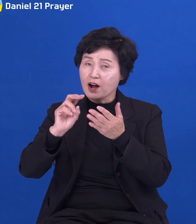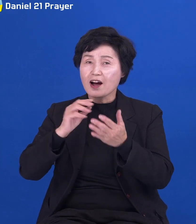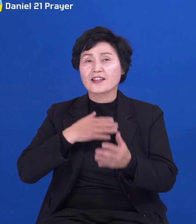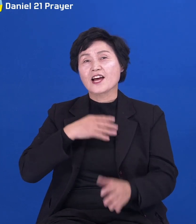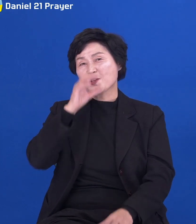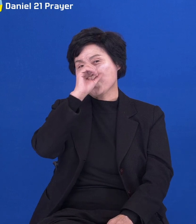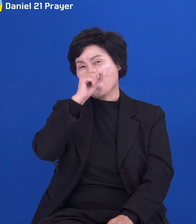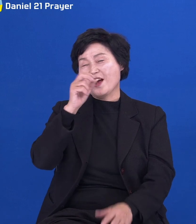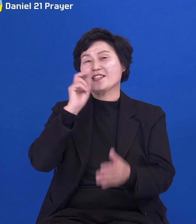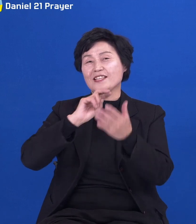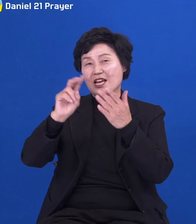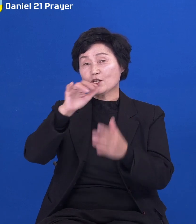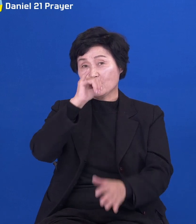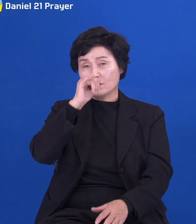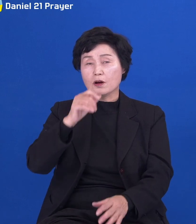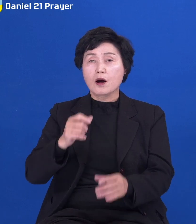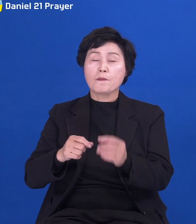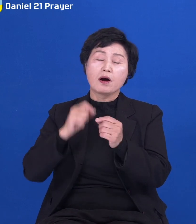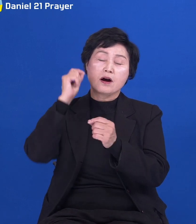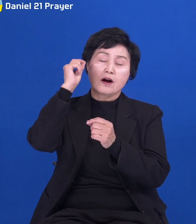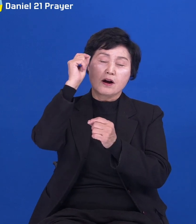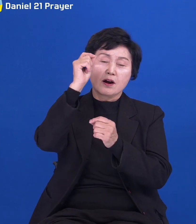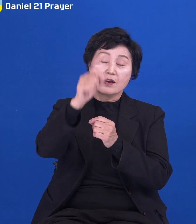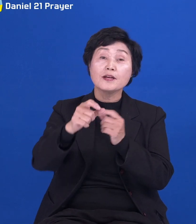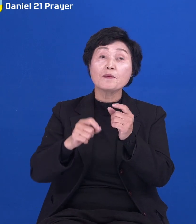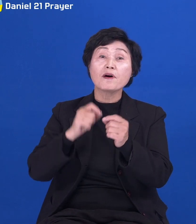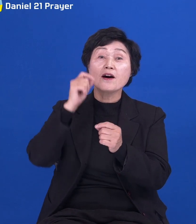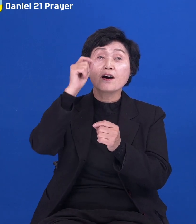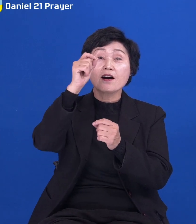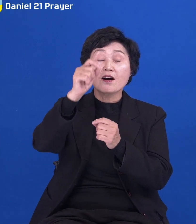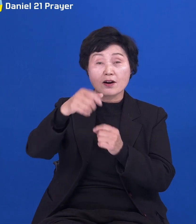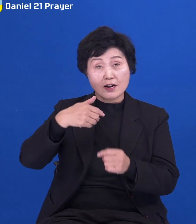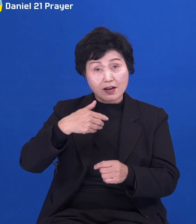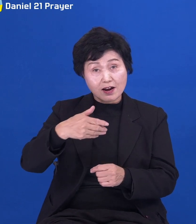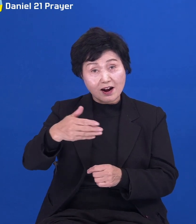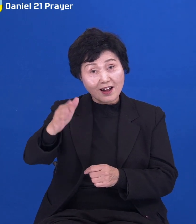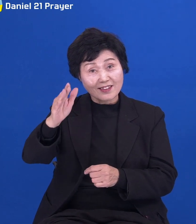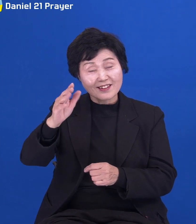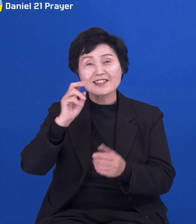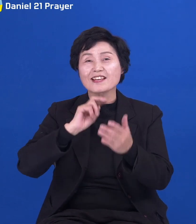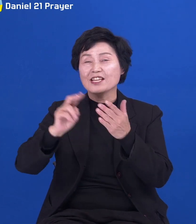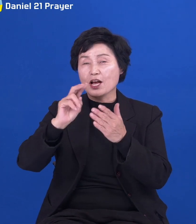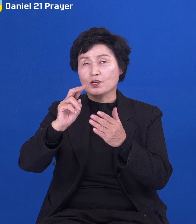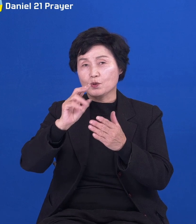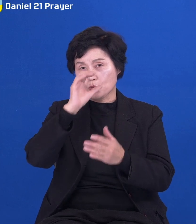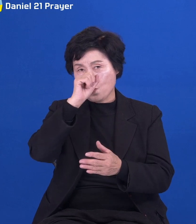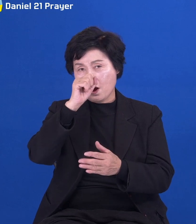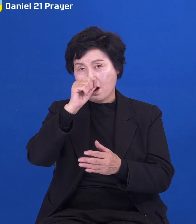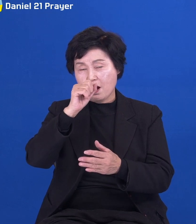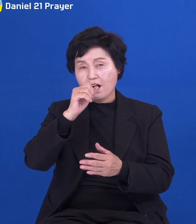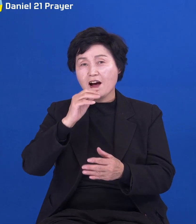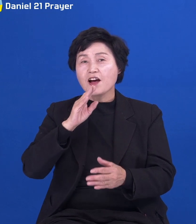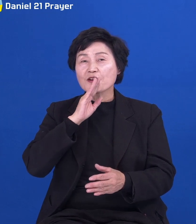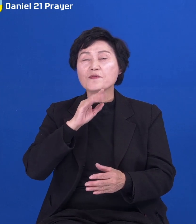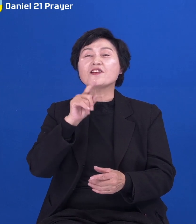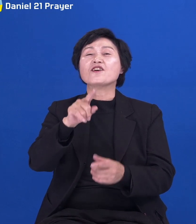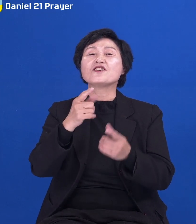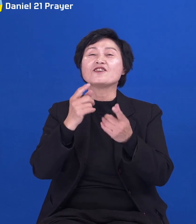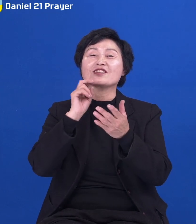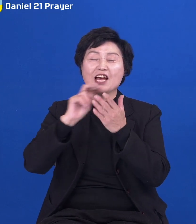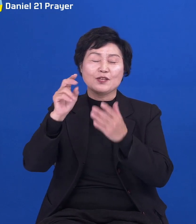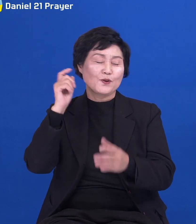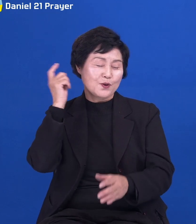있었어요. 멀리 멀리 갔던 일을 참 좋아했는데요, 진짜 멀리 멀리 가서 멀리 멀리 찬송을 듣고 있는 거예요. 제가 지금